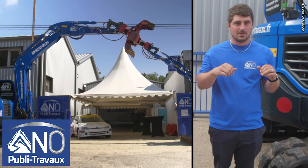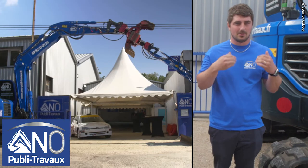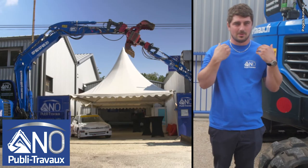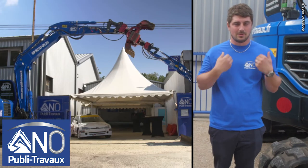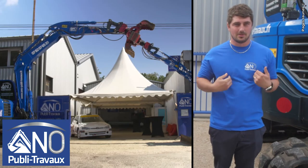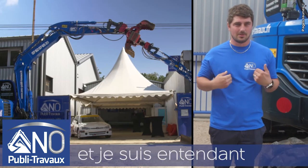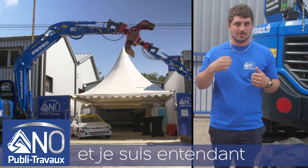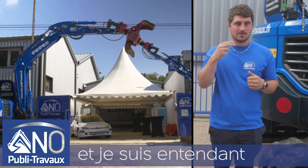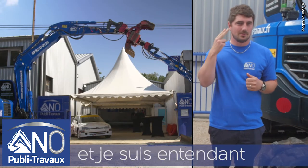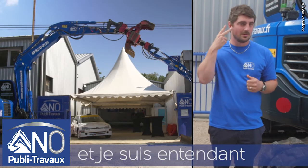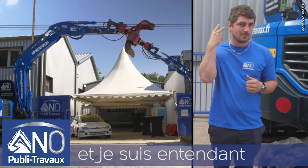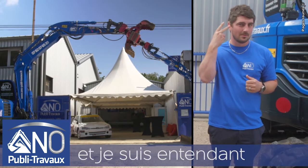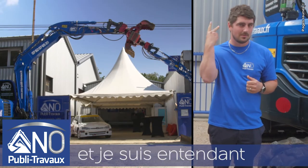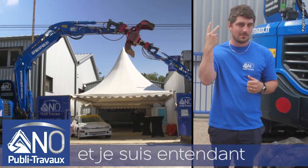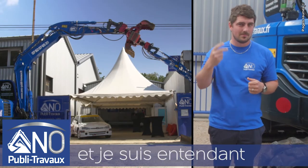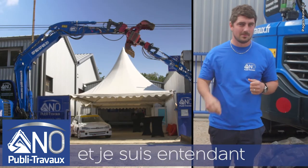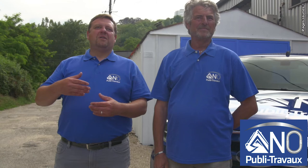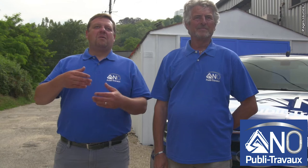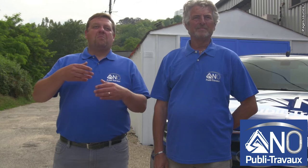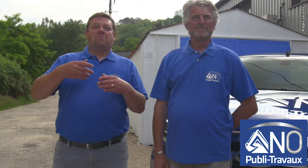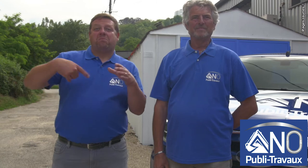Travaux. Et je suis entendant.